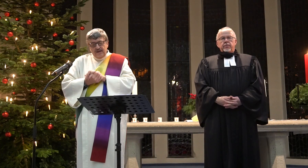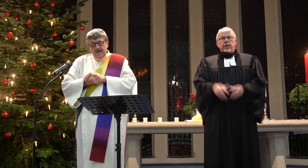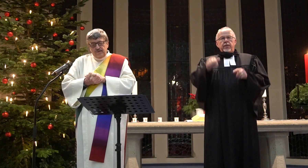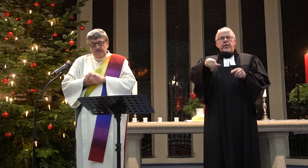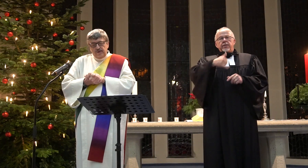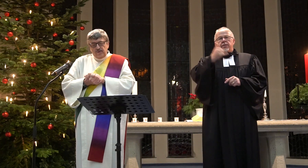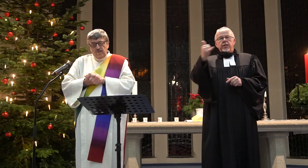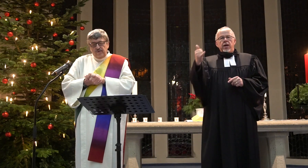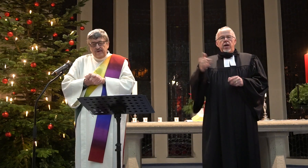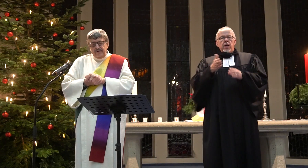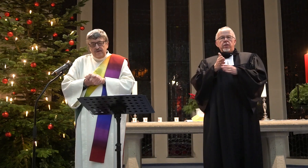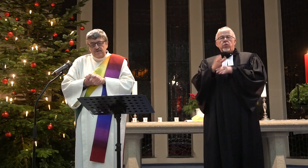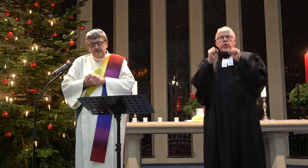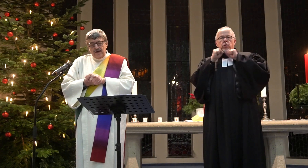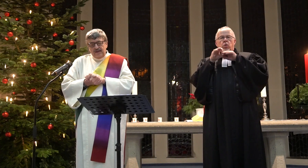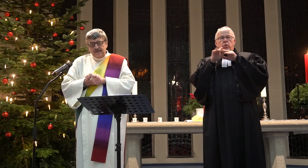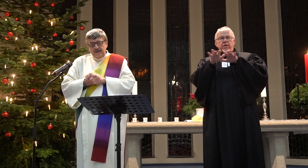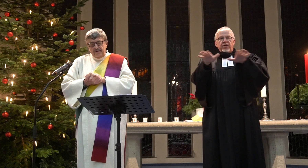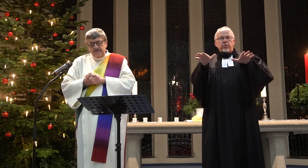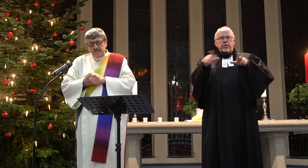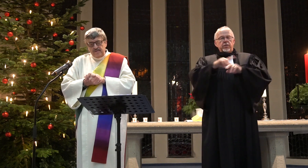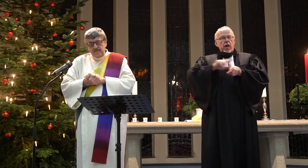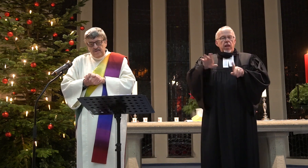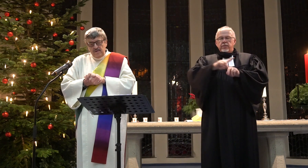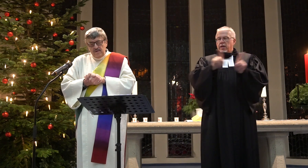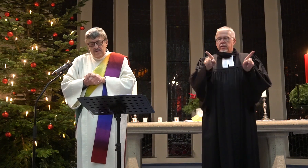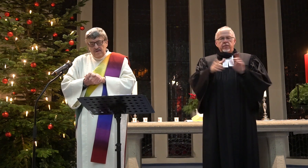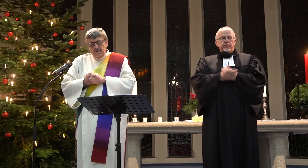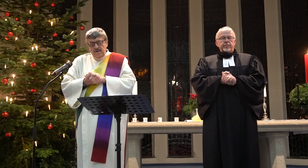Dieses Jahr durch Coronavirus alles anders.